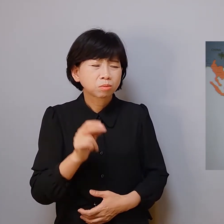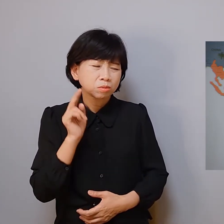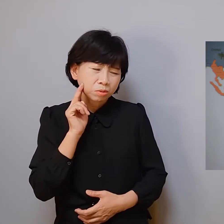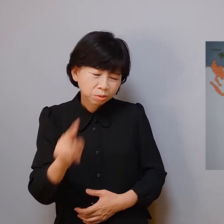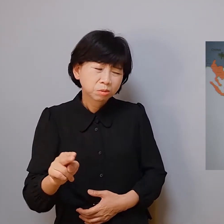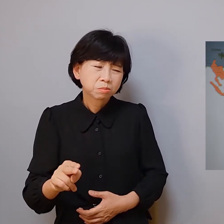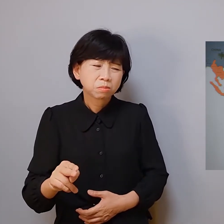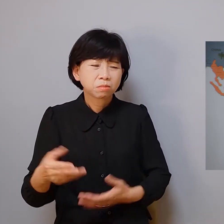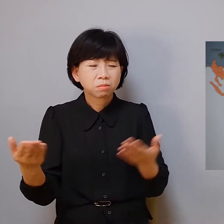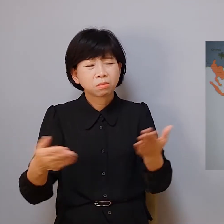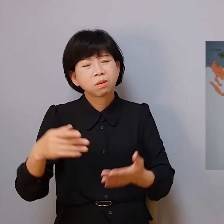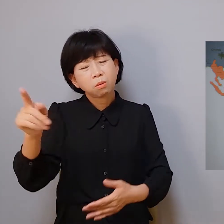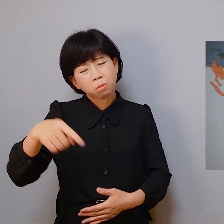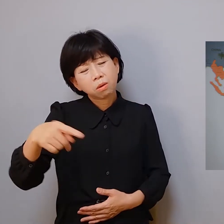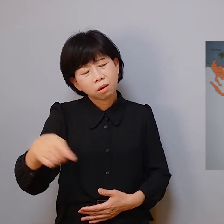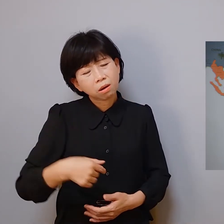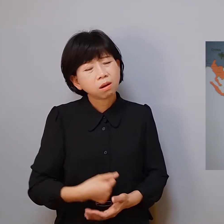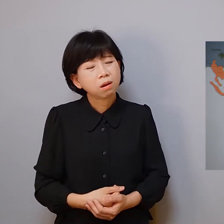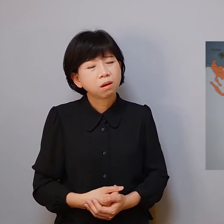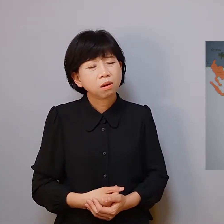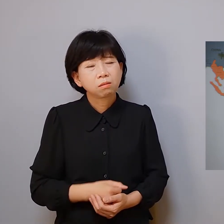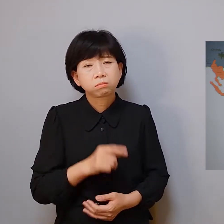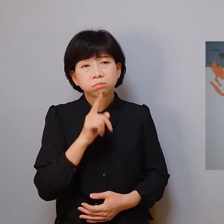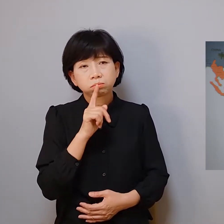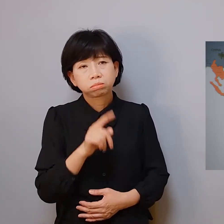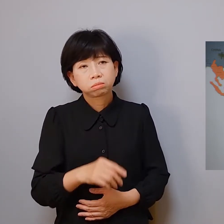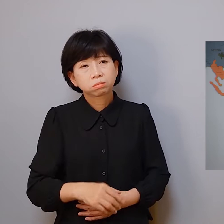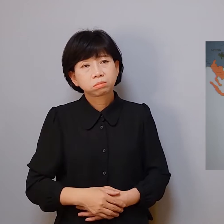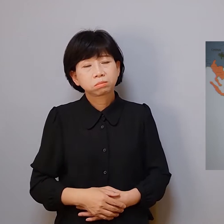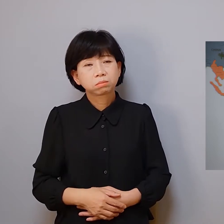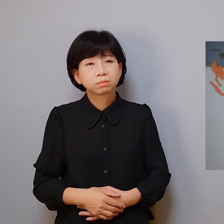하나님의 말씀입니다.